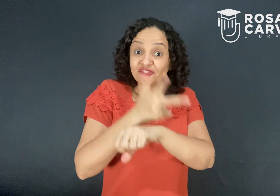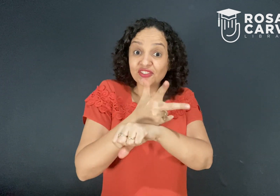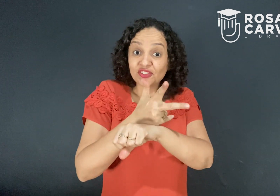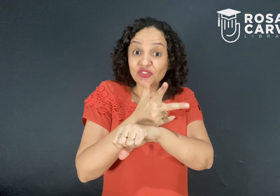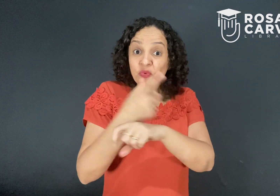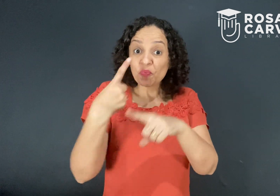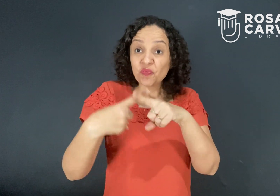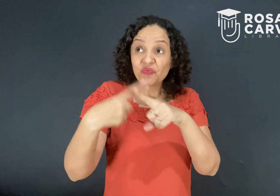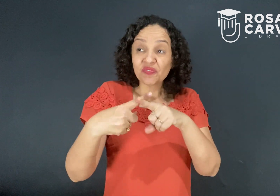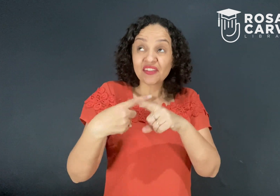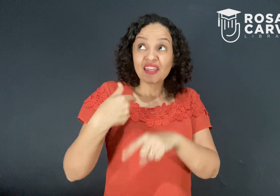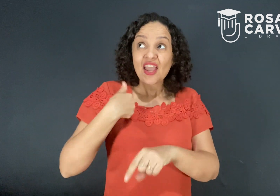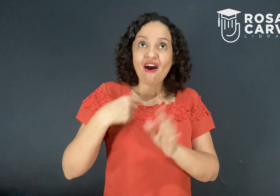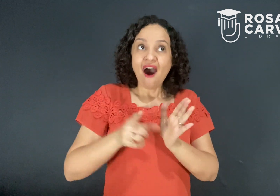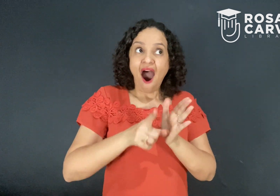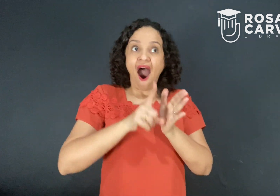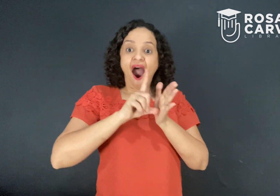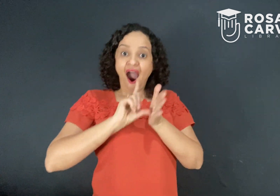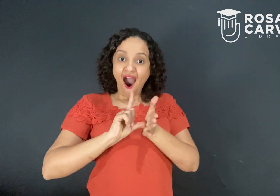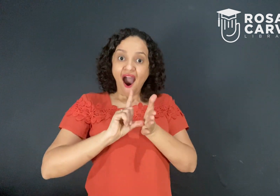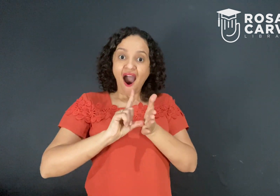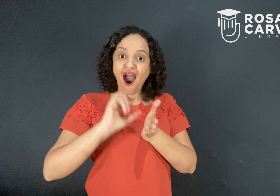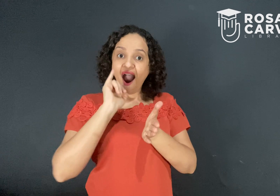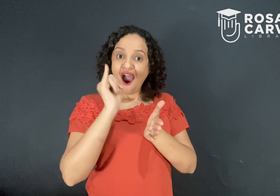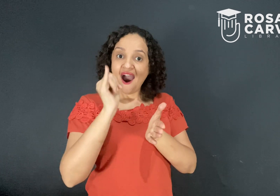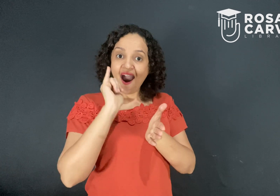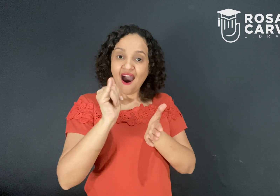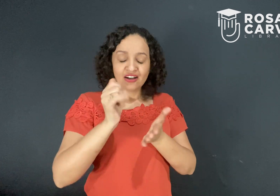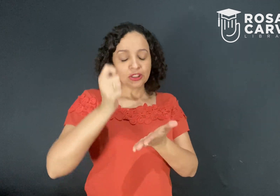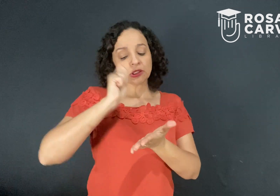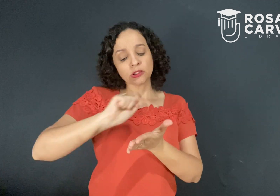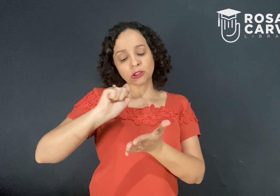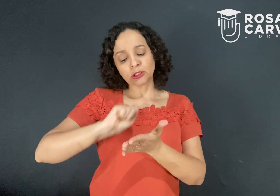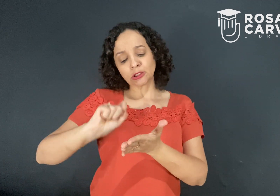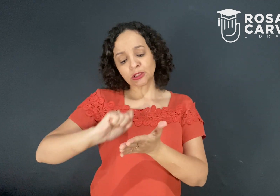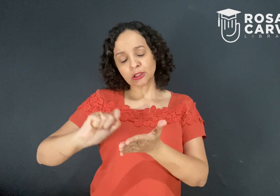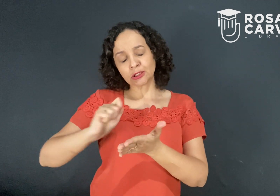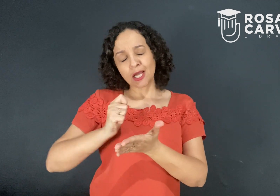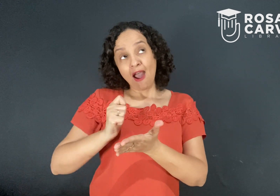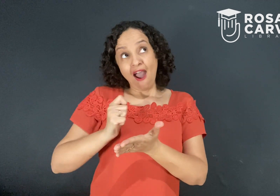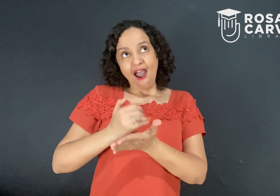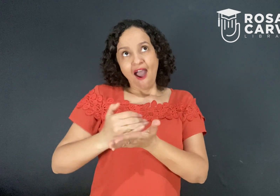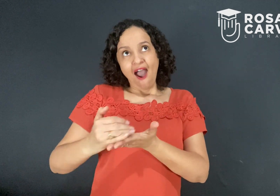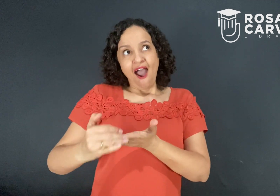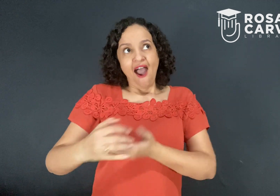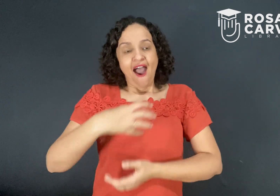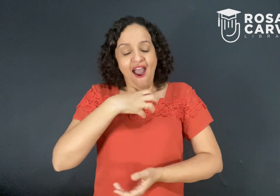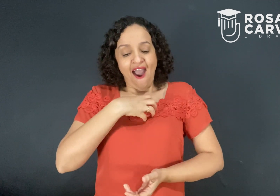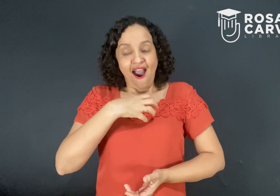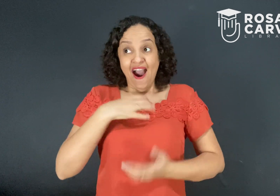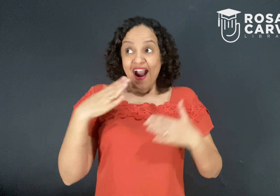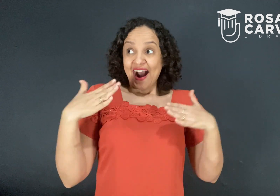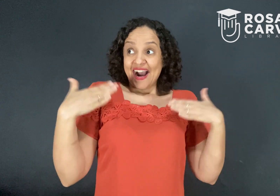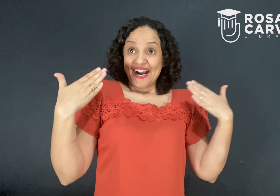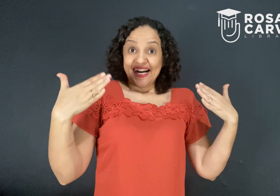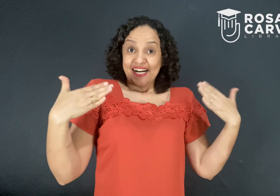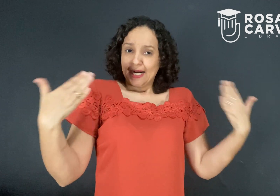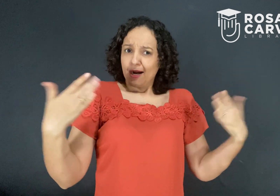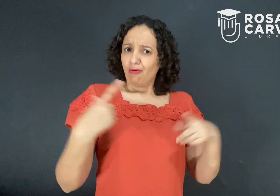né, e contar, quando eu estava construindo essa narrativa, me deu um sentimento de alegria, porque